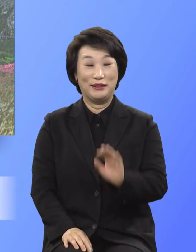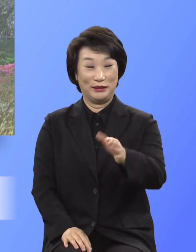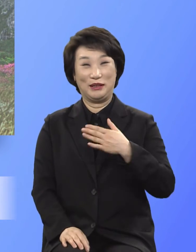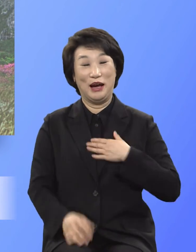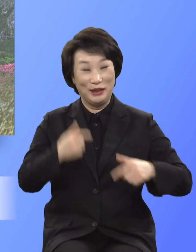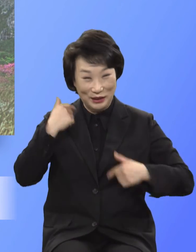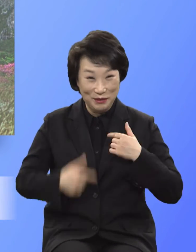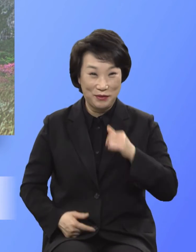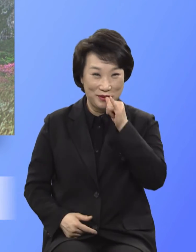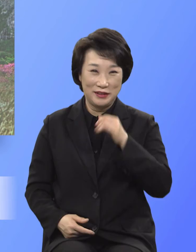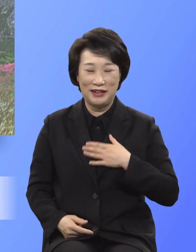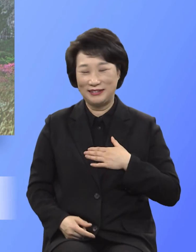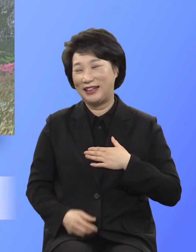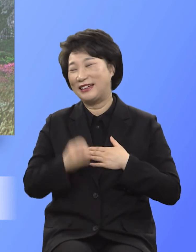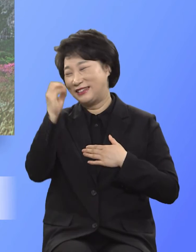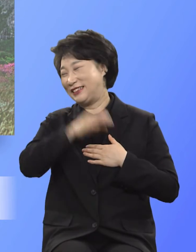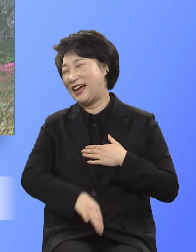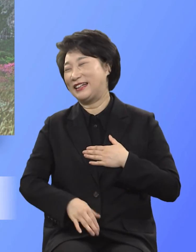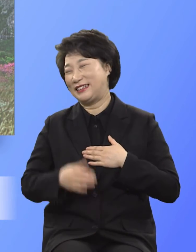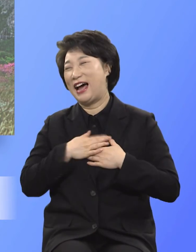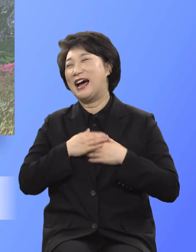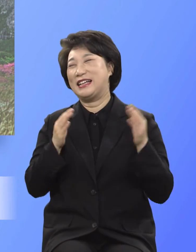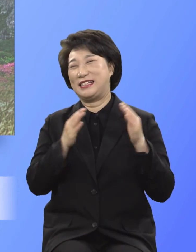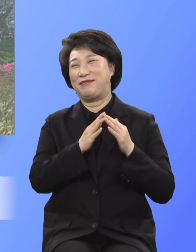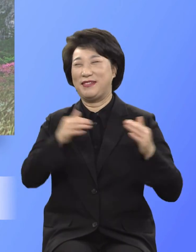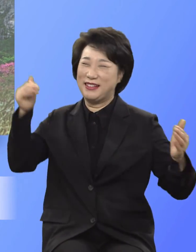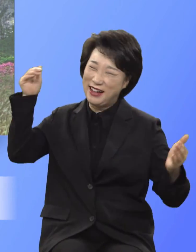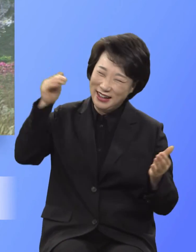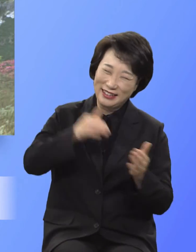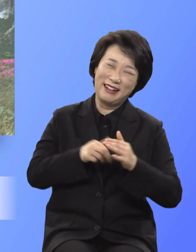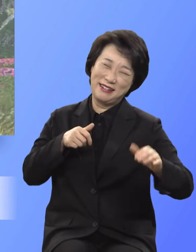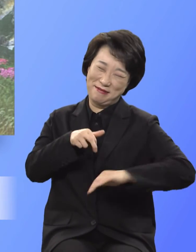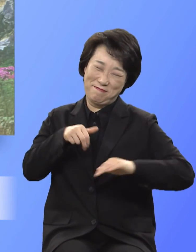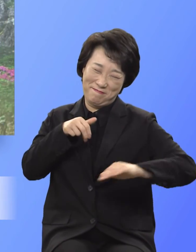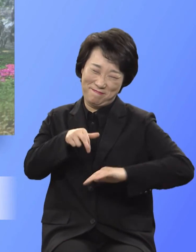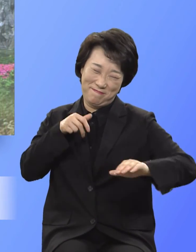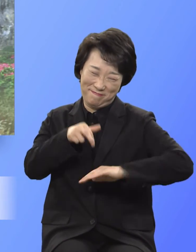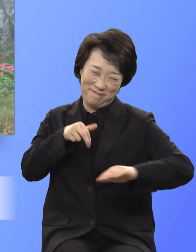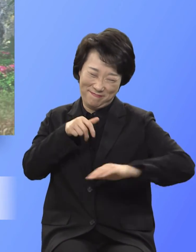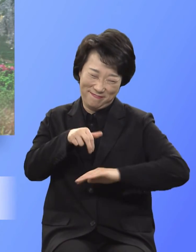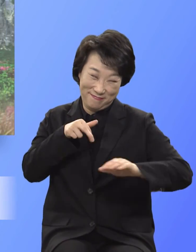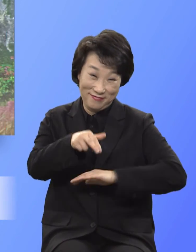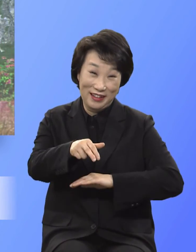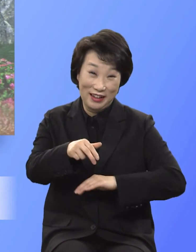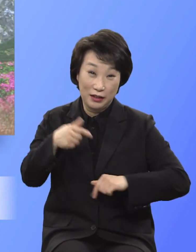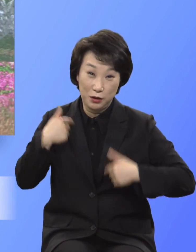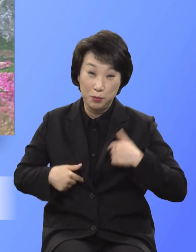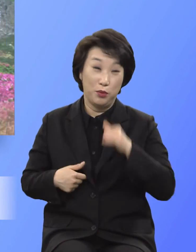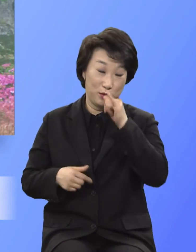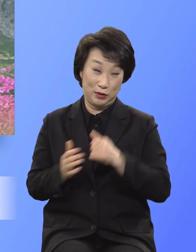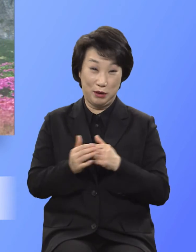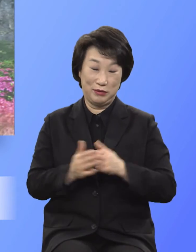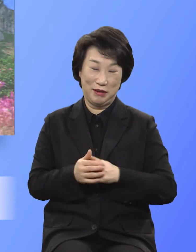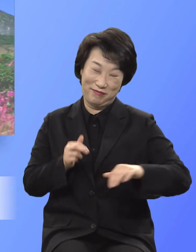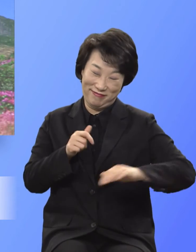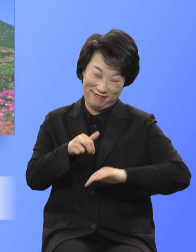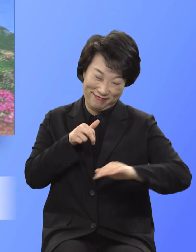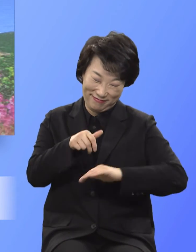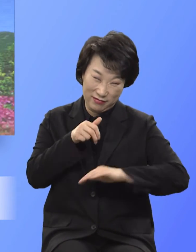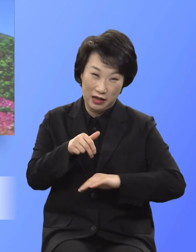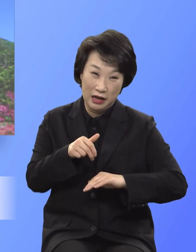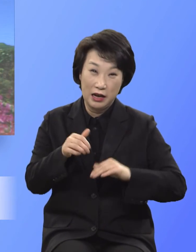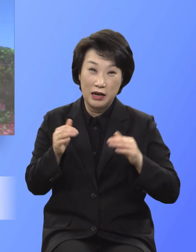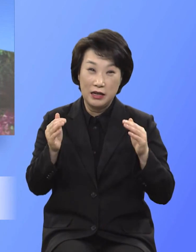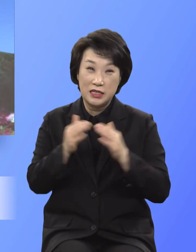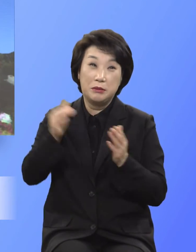그런데도 기뻐. 까짓 거 한번 걸어가 보자. 그 기쁨이 나를 걸어가도록 했습니다. 걸어서